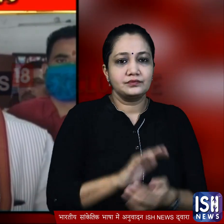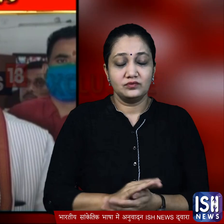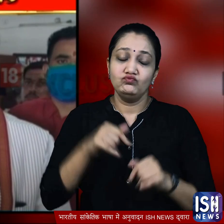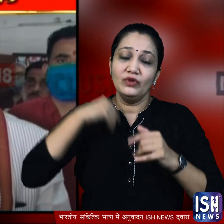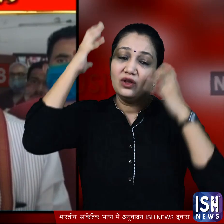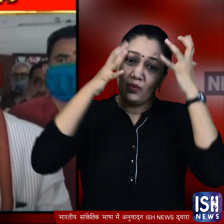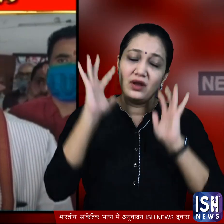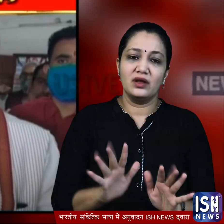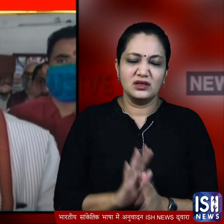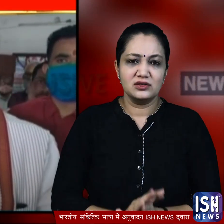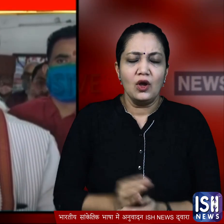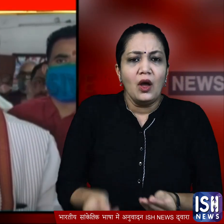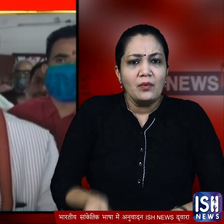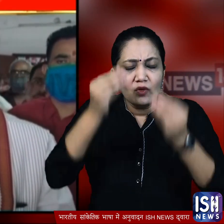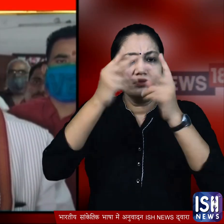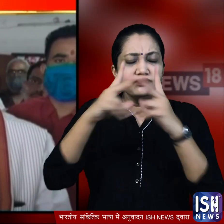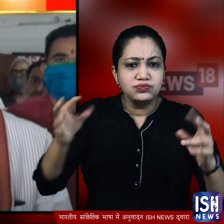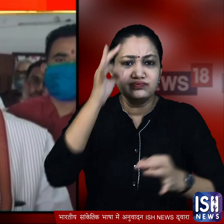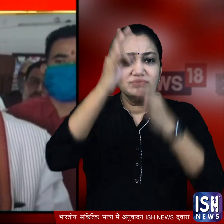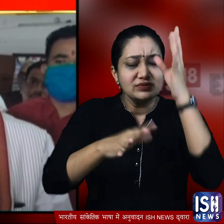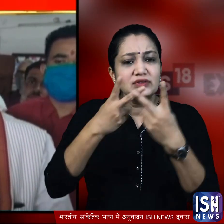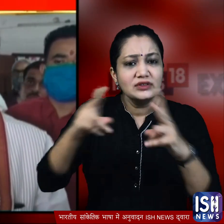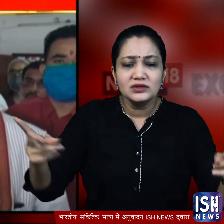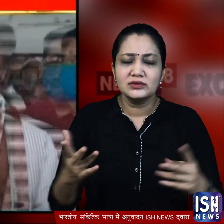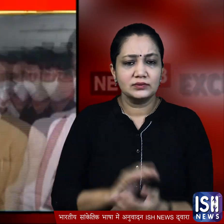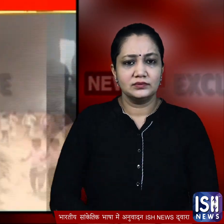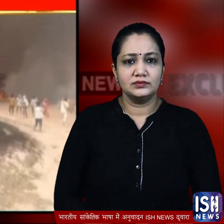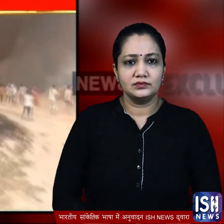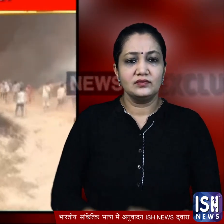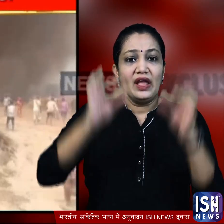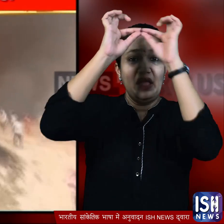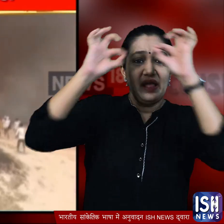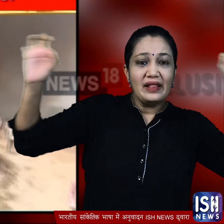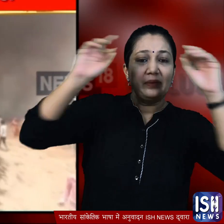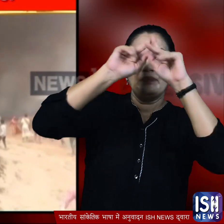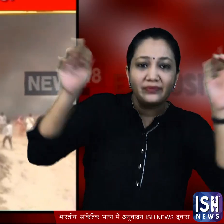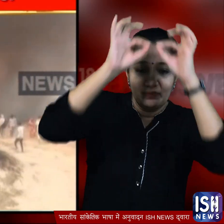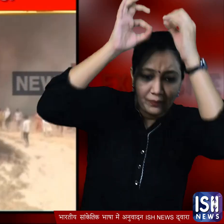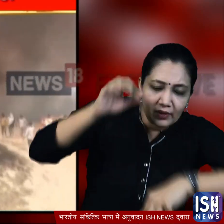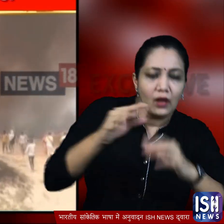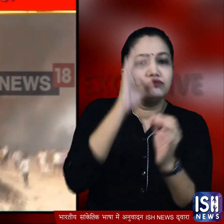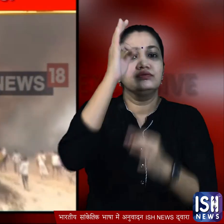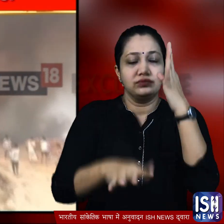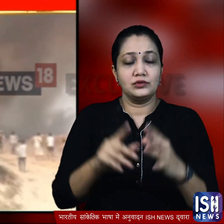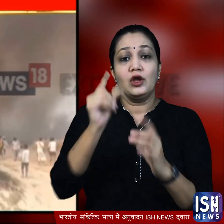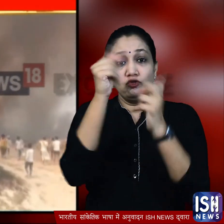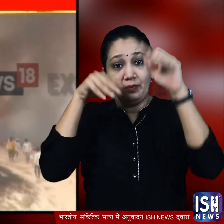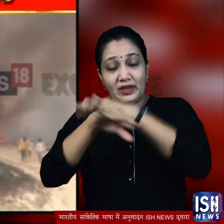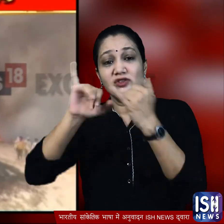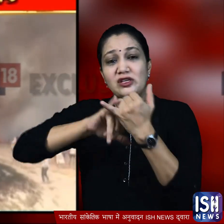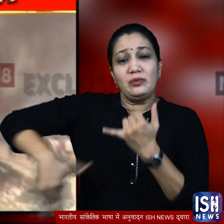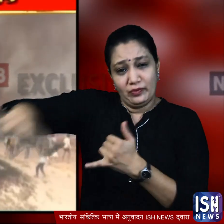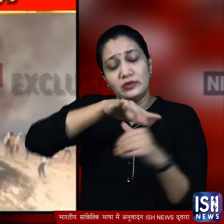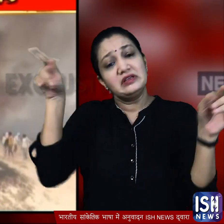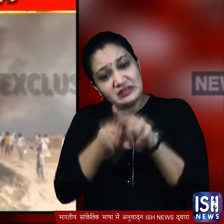जहां पर ये आगजनी हुई है, ये बिजली के शॉर्ट सर्किट से हुई है। यूपी के शाहजहांपुर से भी ऐसी ही दहला देने वाली तस्वीरें सामने आई।